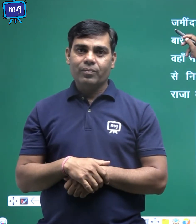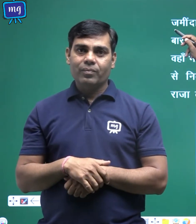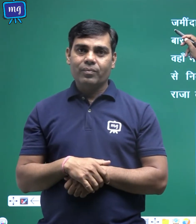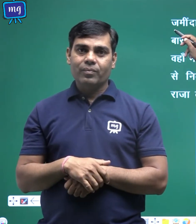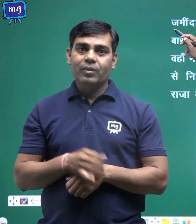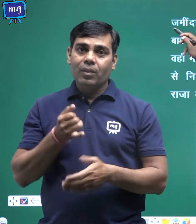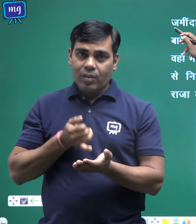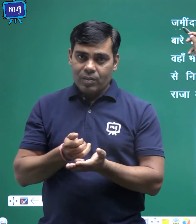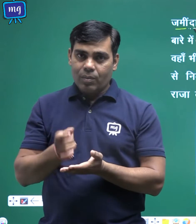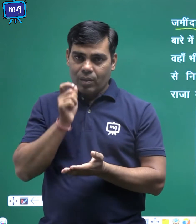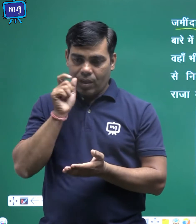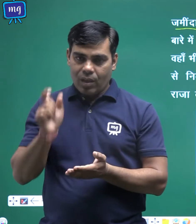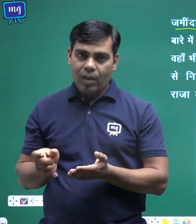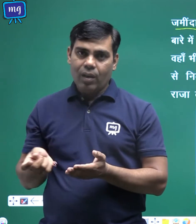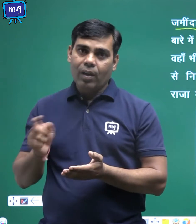जमींदार ने भी